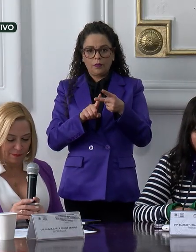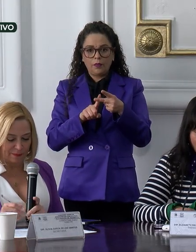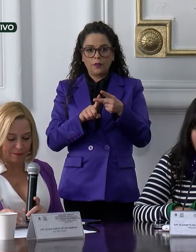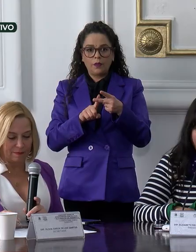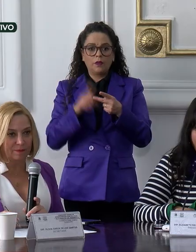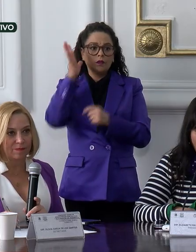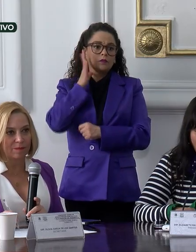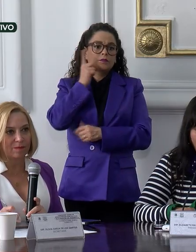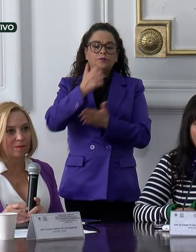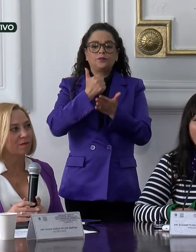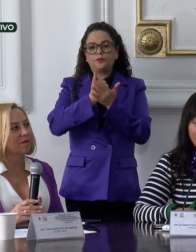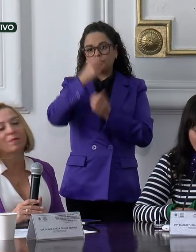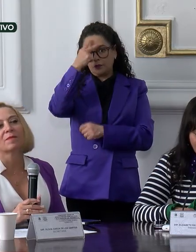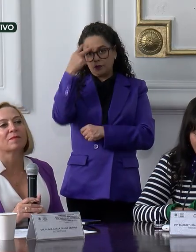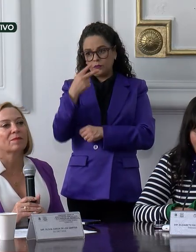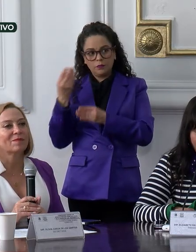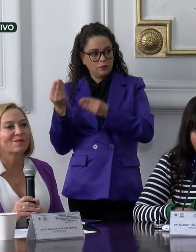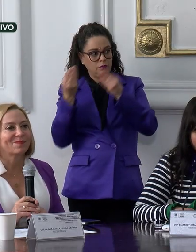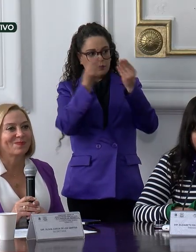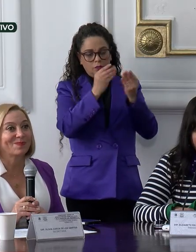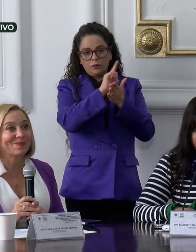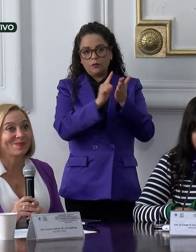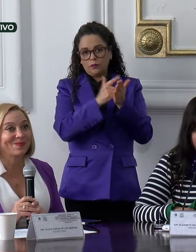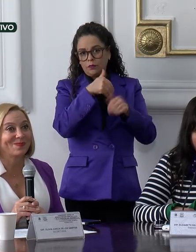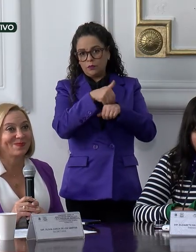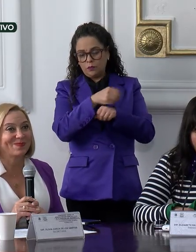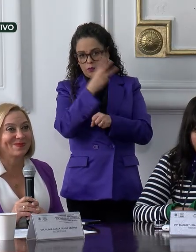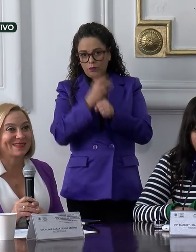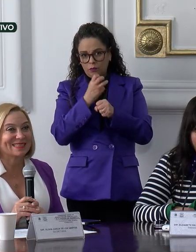H. Congreso de la Ciudad de México, tercera legislatura del